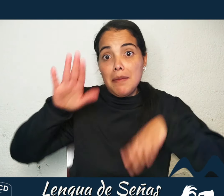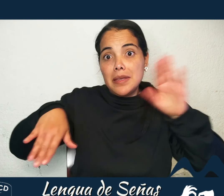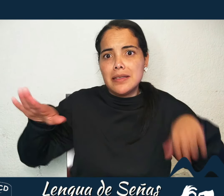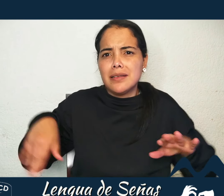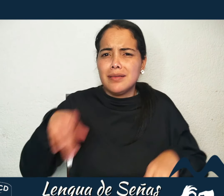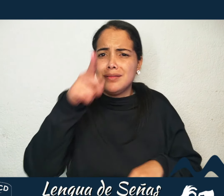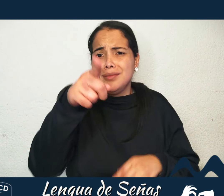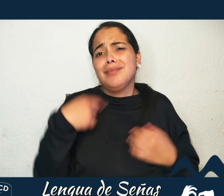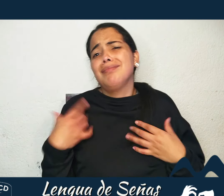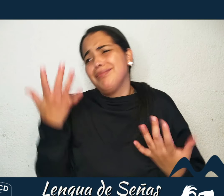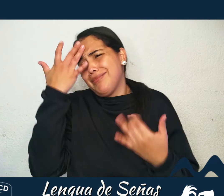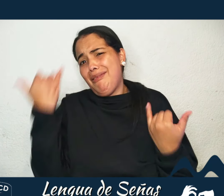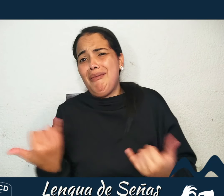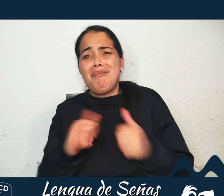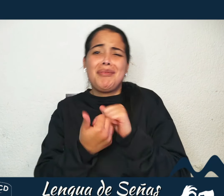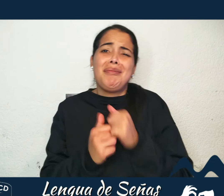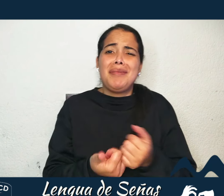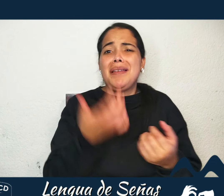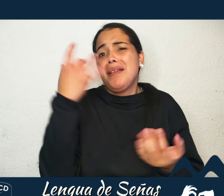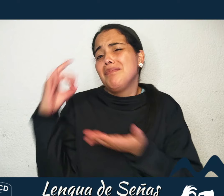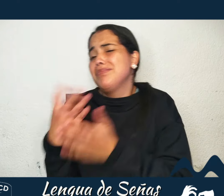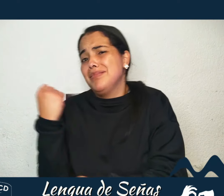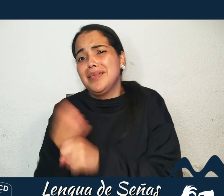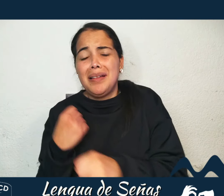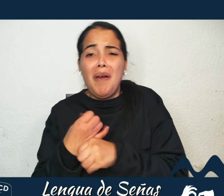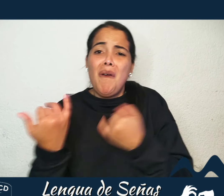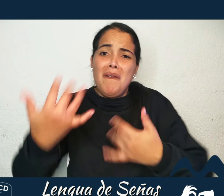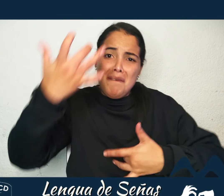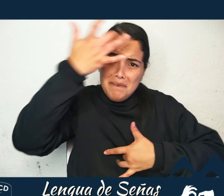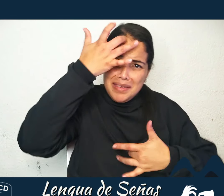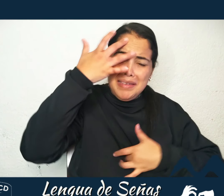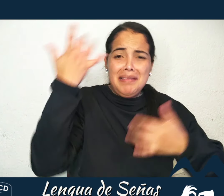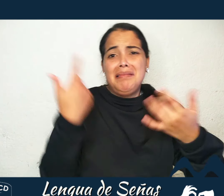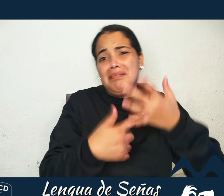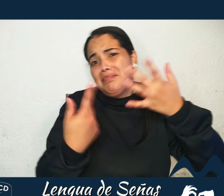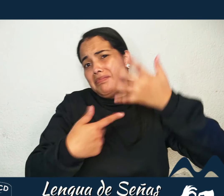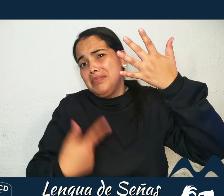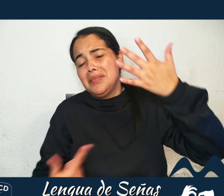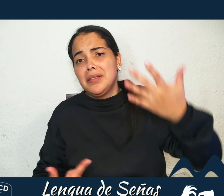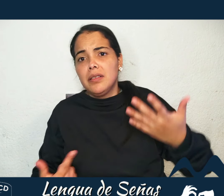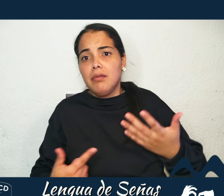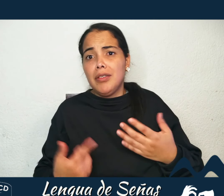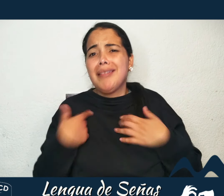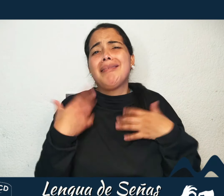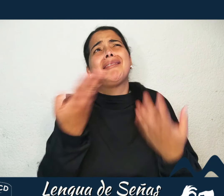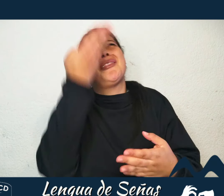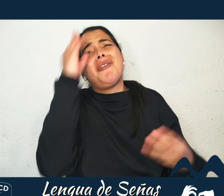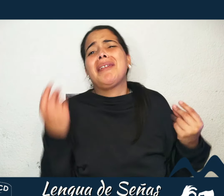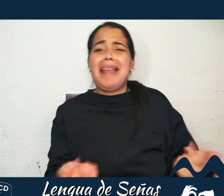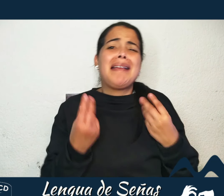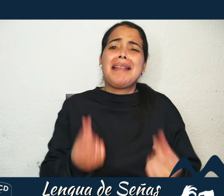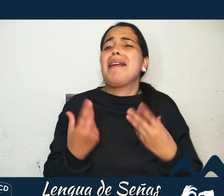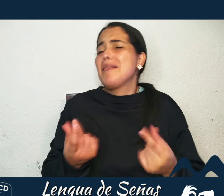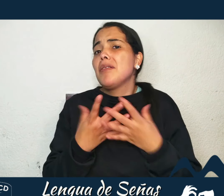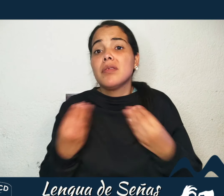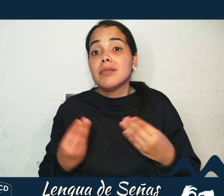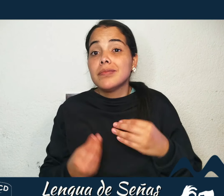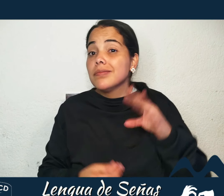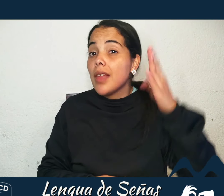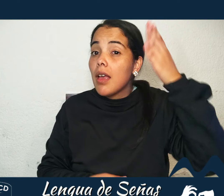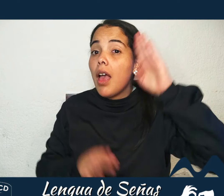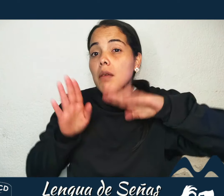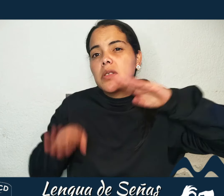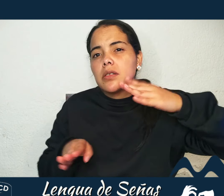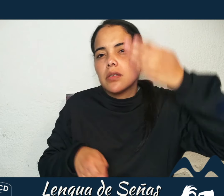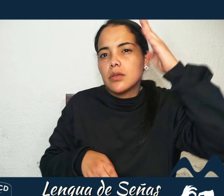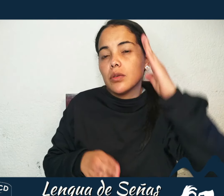A veces Dios no nos quitará todas las dificultades en nuestra vida. A veces Dios dejará algunas limitaciones porque a través de